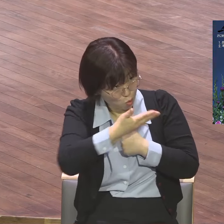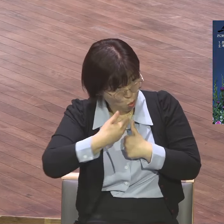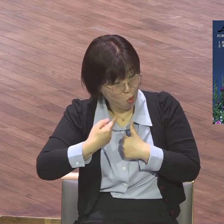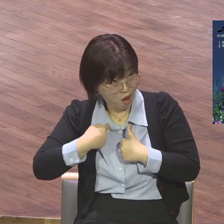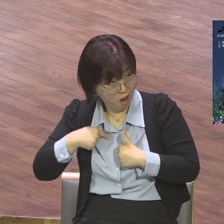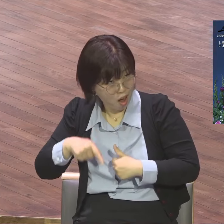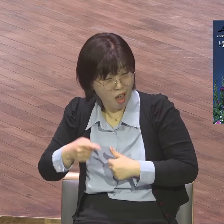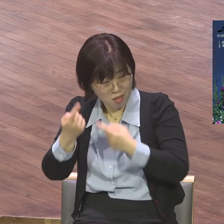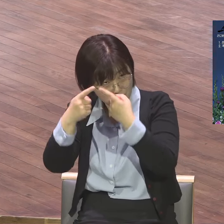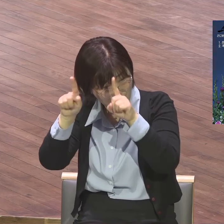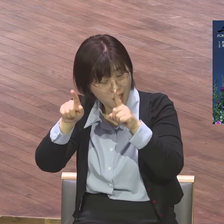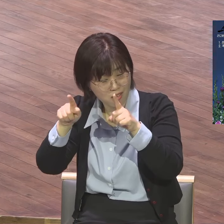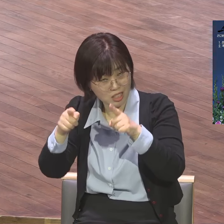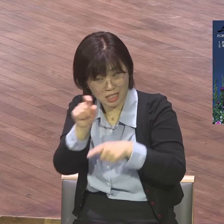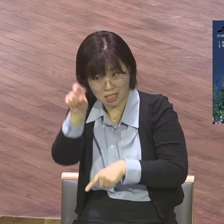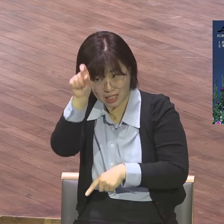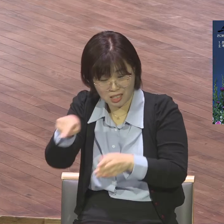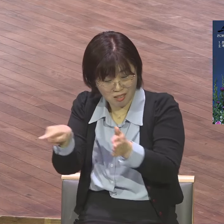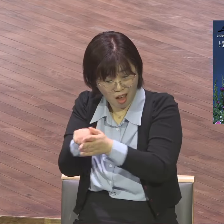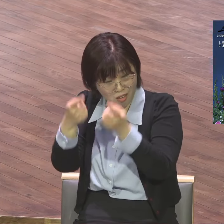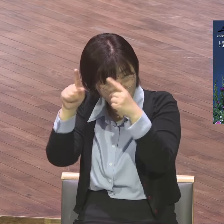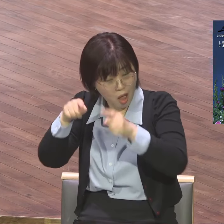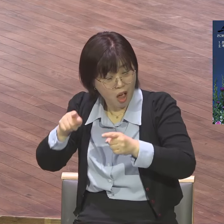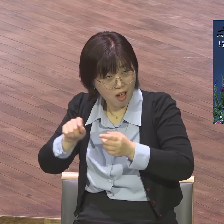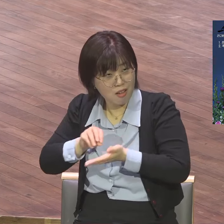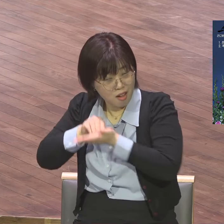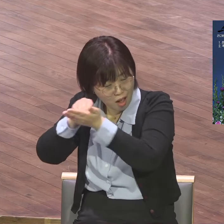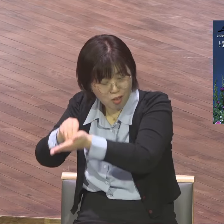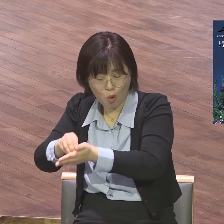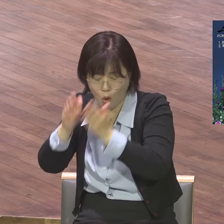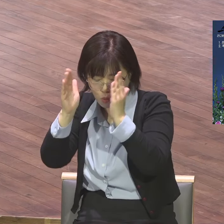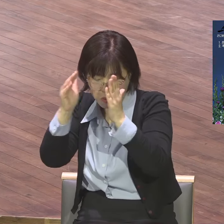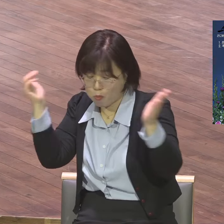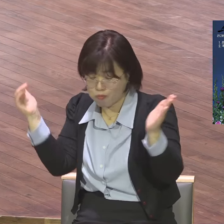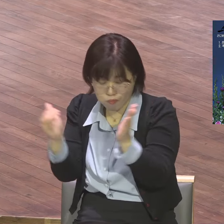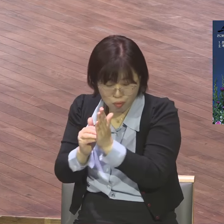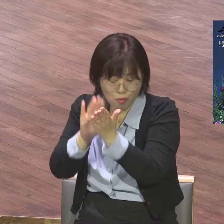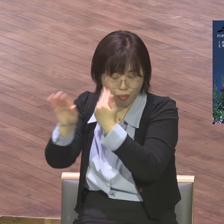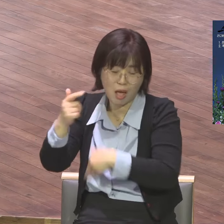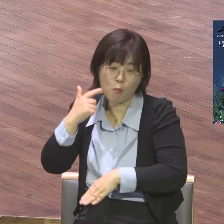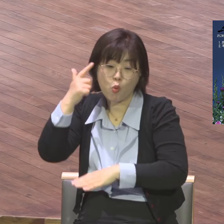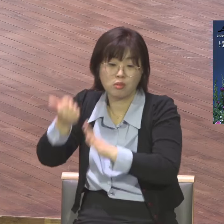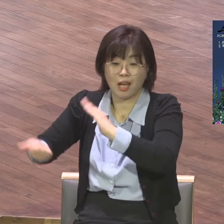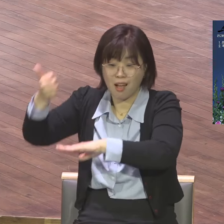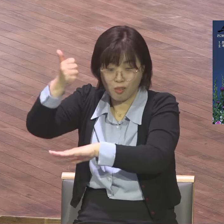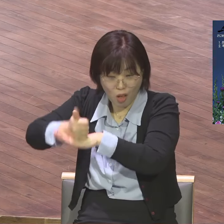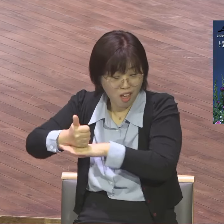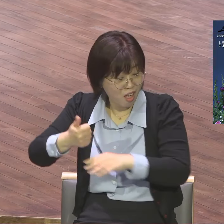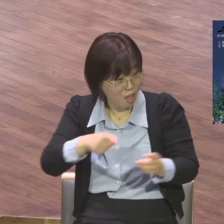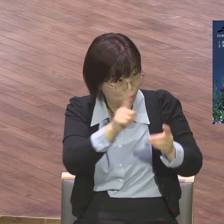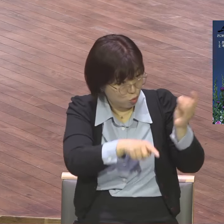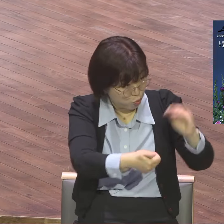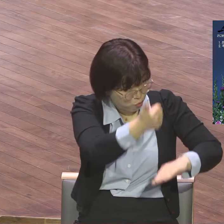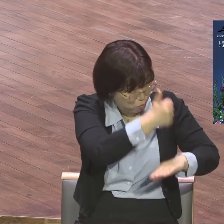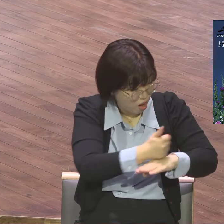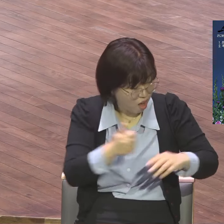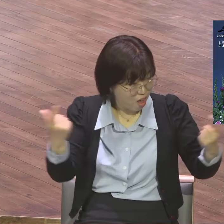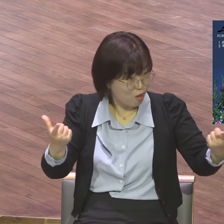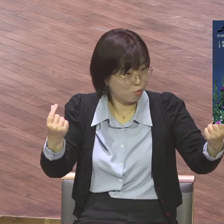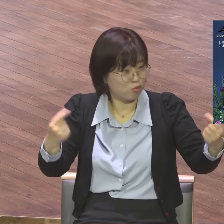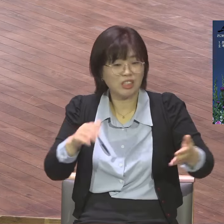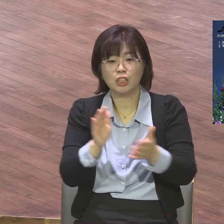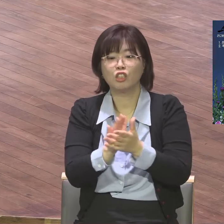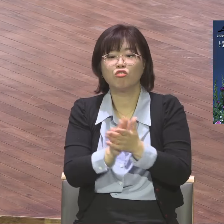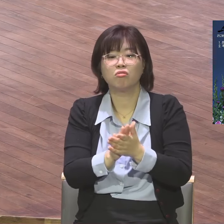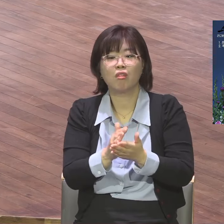들어가면 틀어보세요. 세계로 들어가 보세요. 그 얼마나 절에 중들 꼼짝 못하게 만드는 걸 쫙 정리